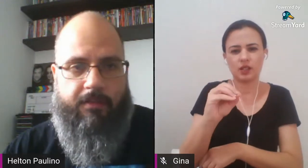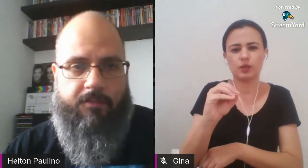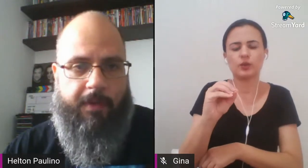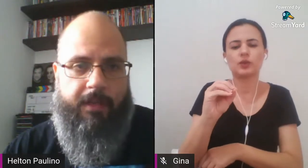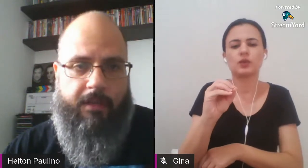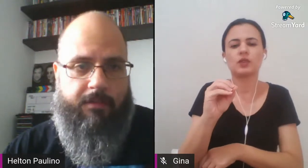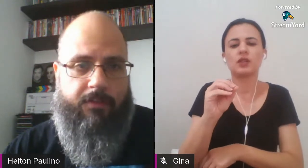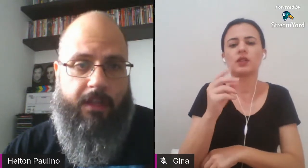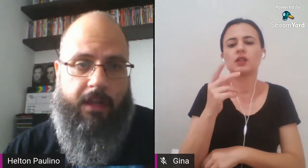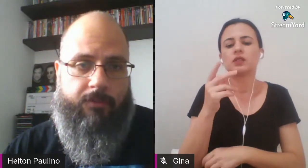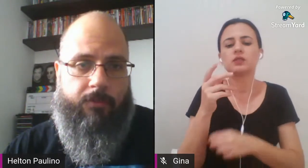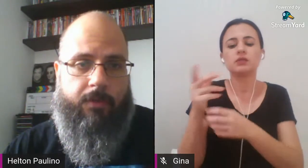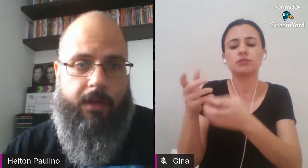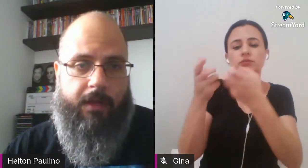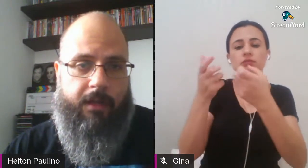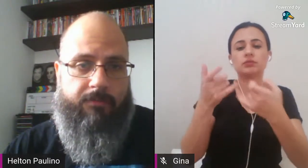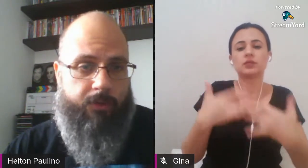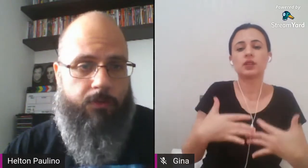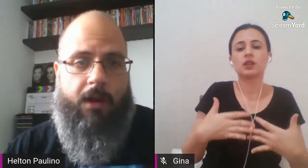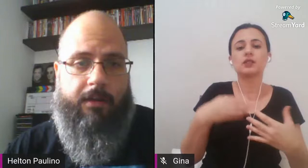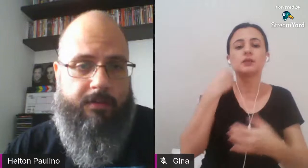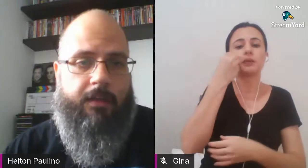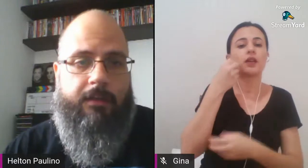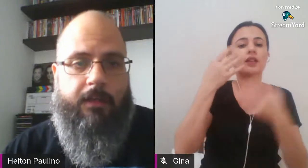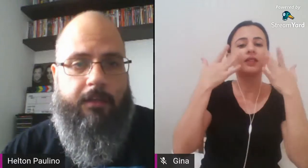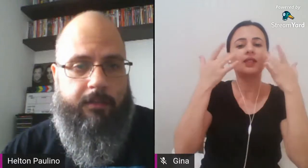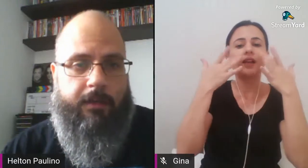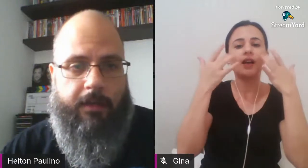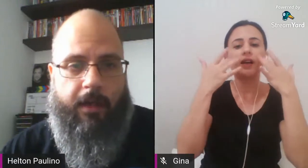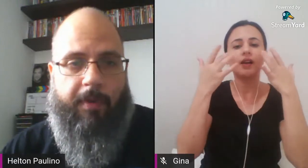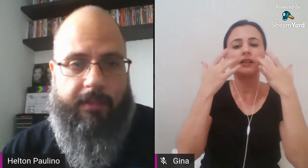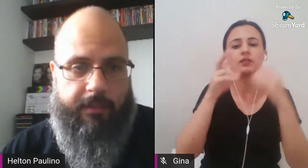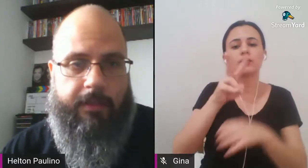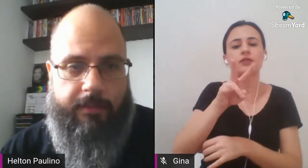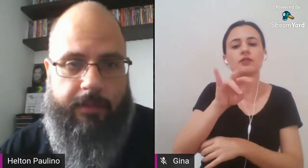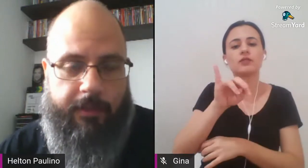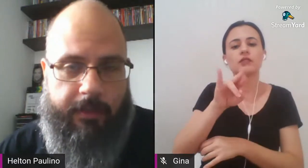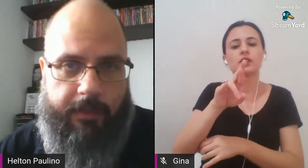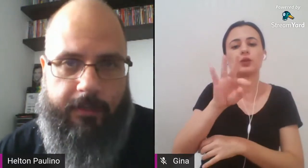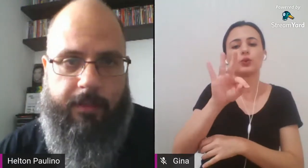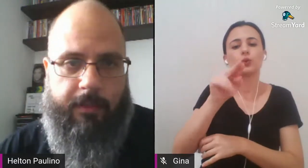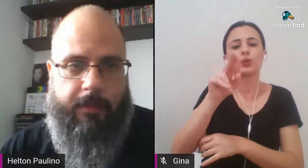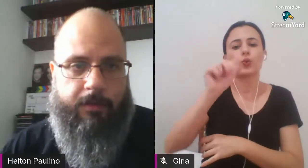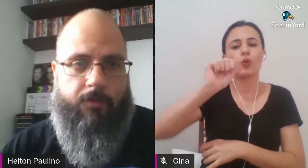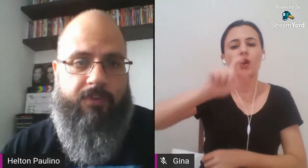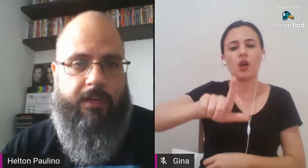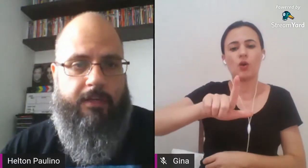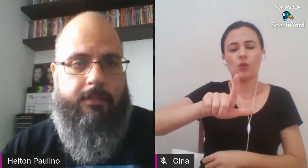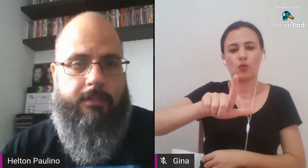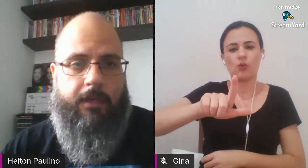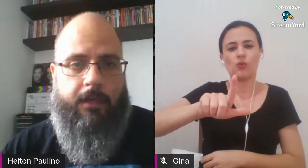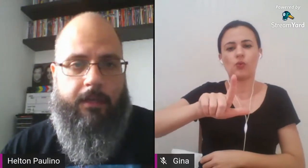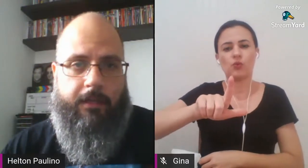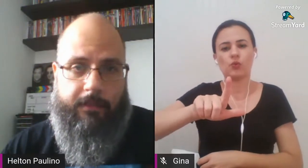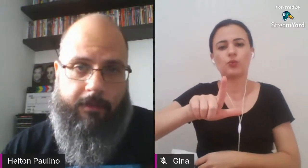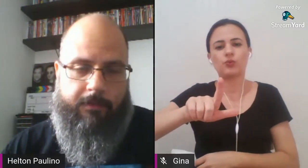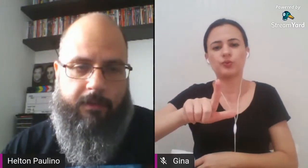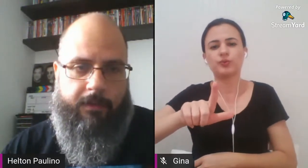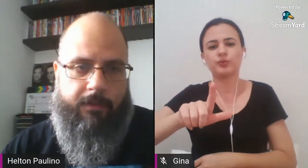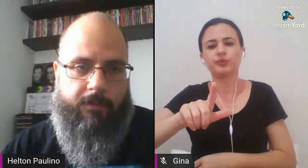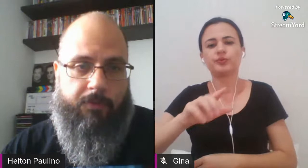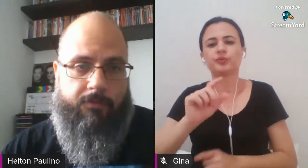me falando das experiências de teatro virtuais, né, a partir de conferências,